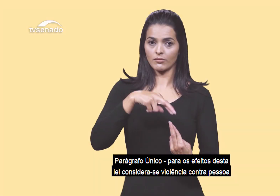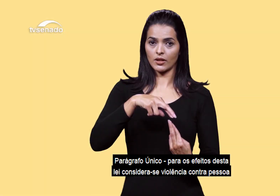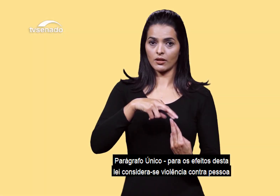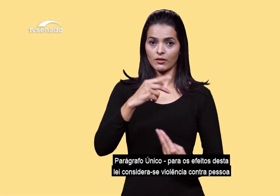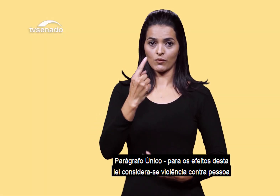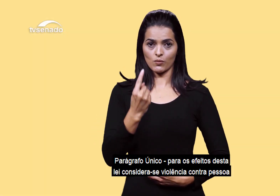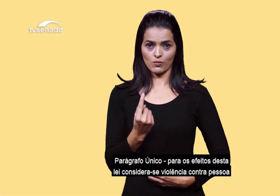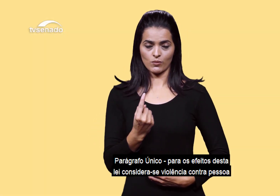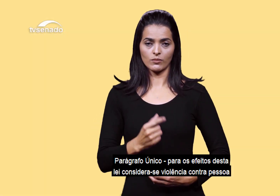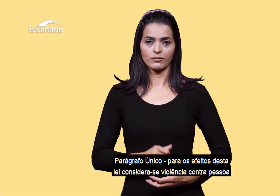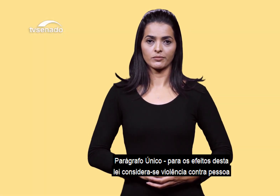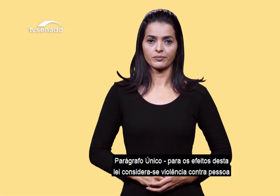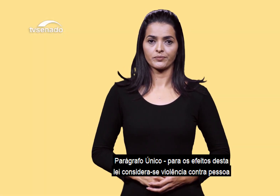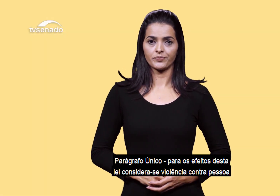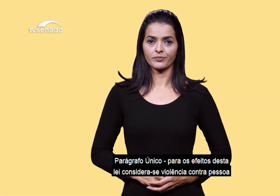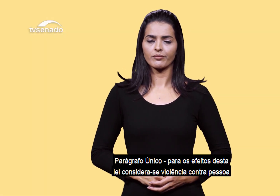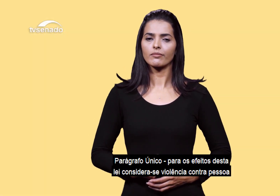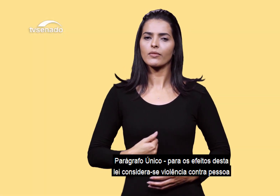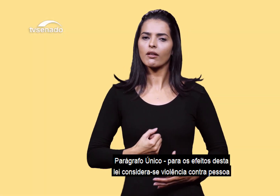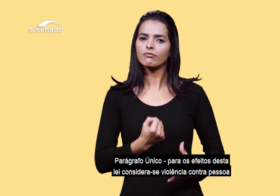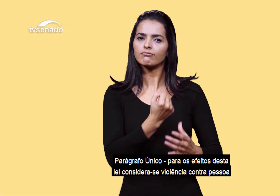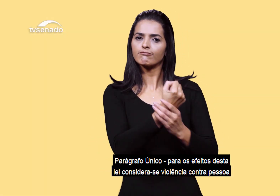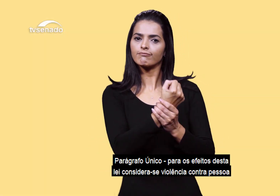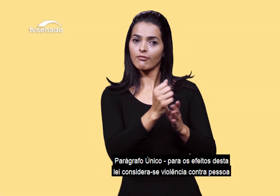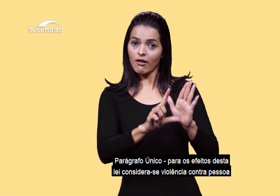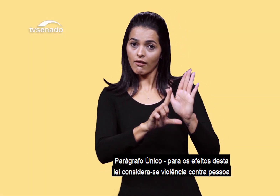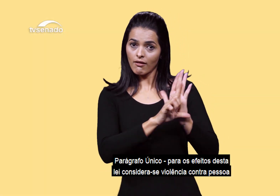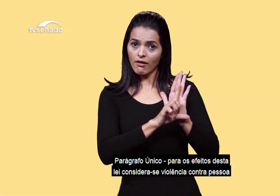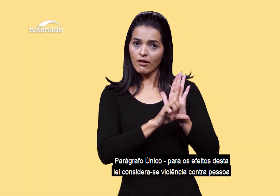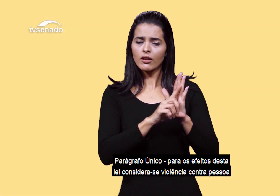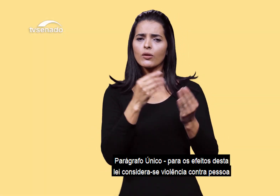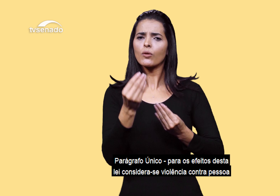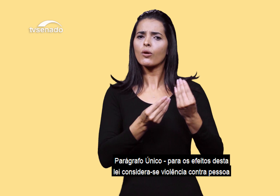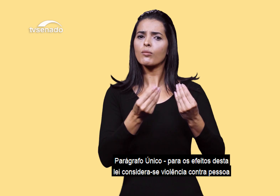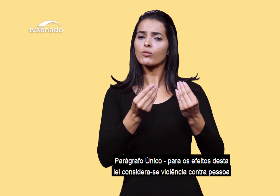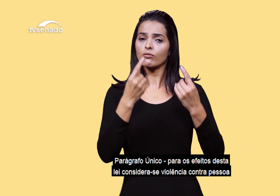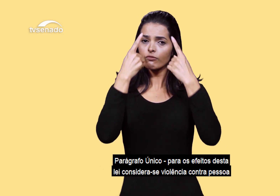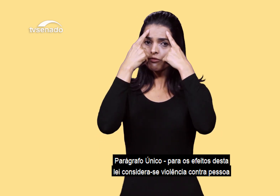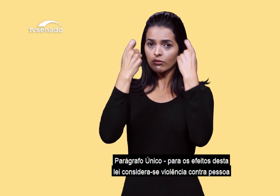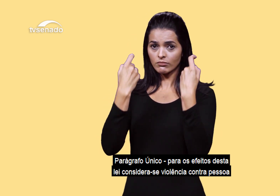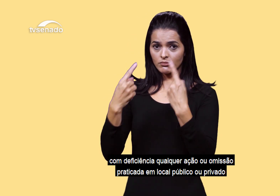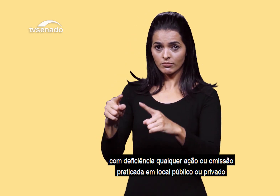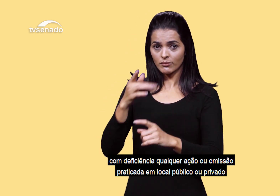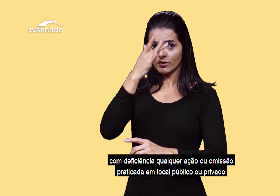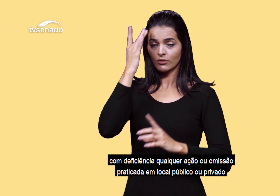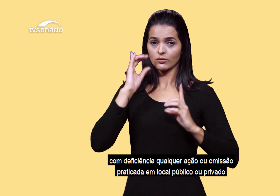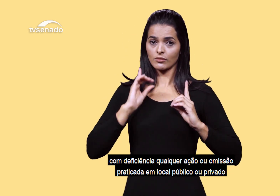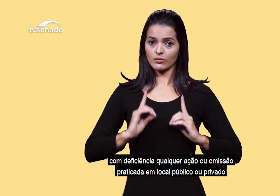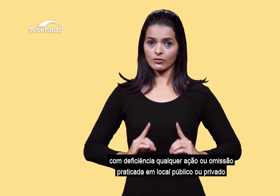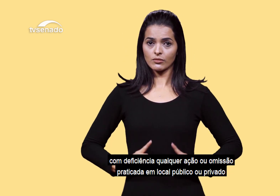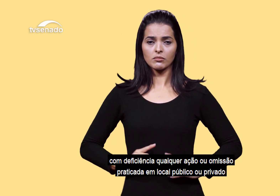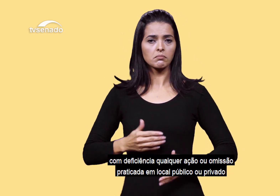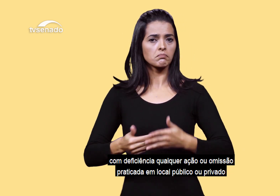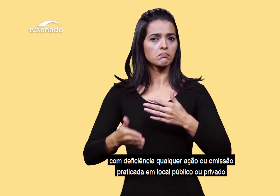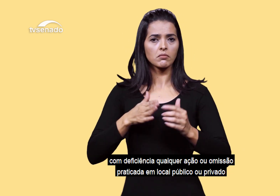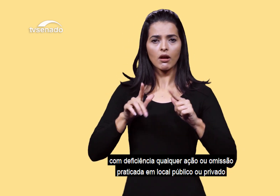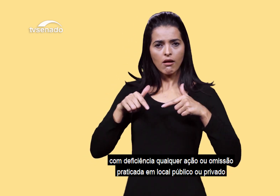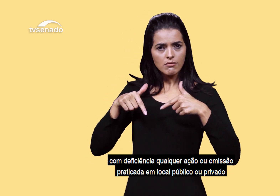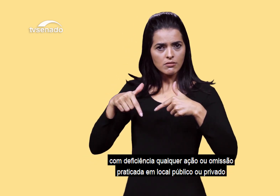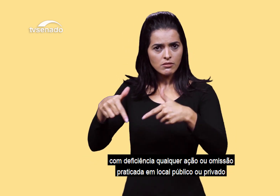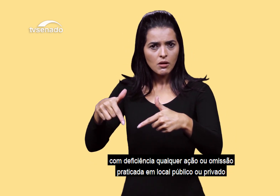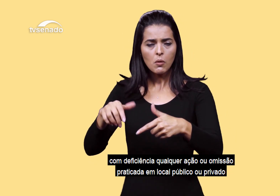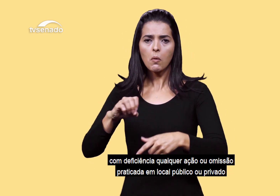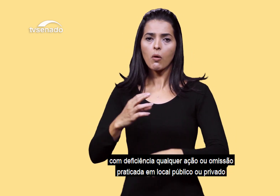Parágrafo único. Para os efeitos desta lei, considera-se violência contra a pessoa com deficiência qualquer